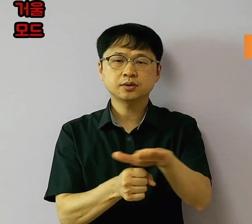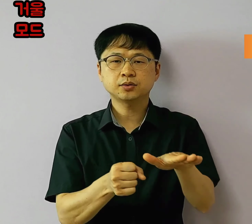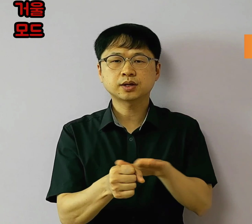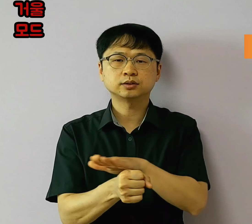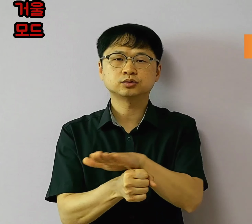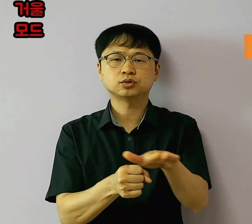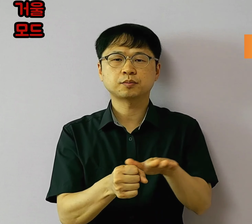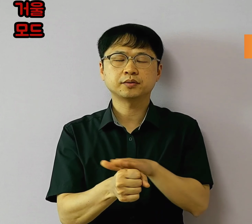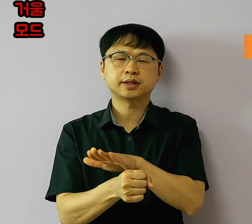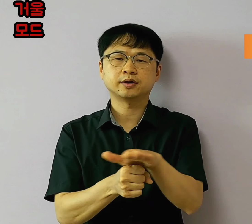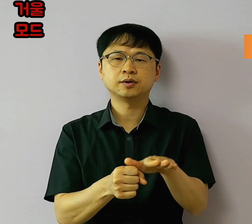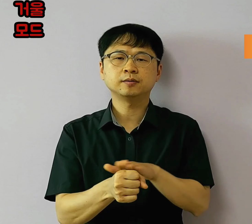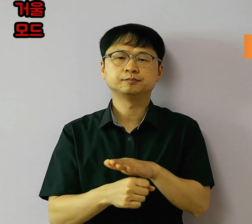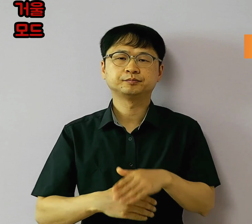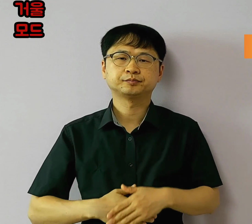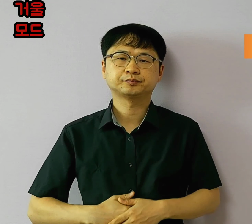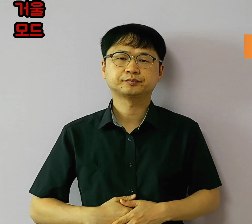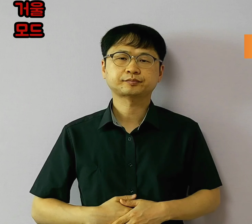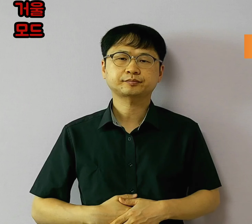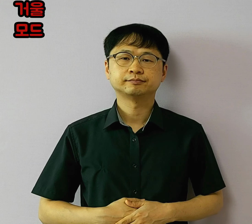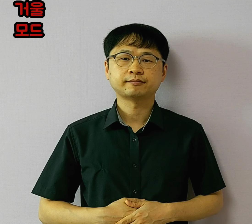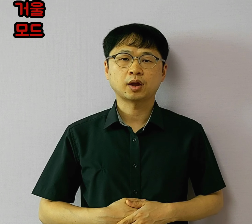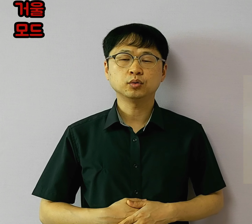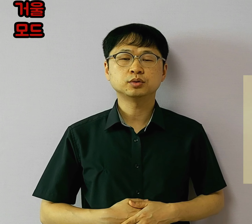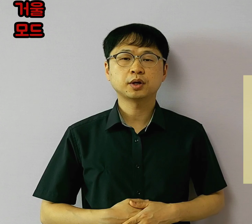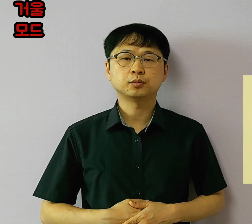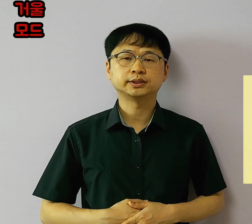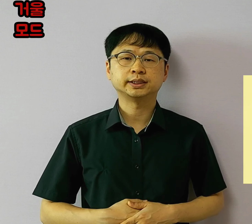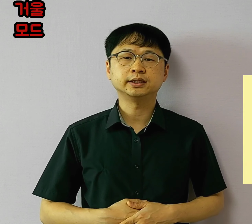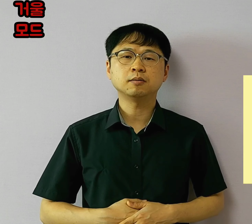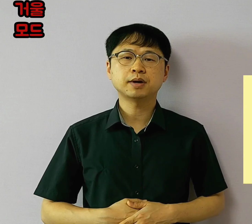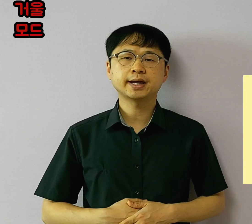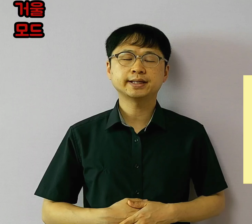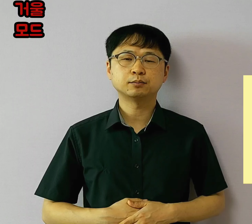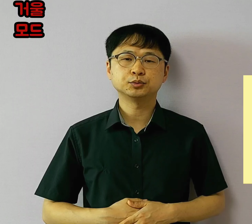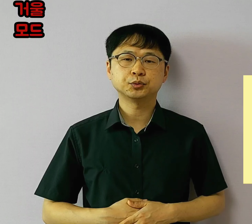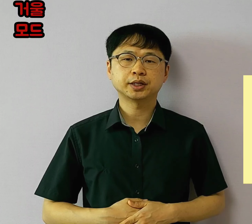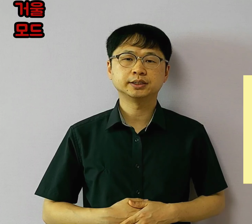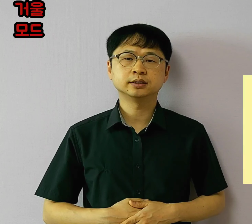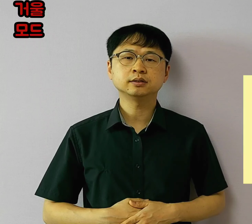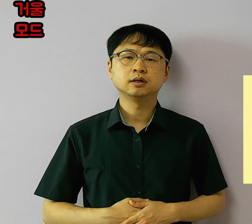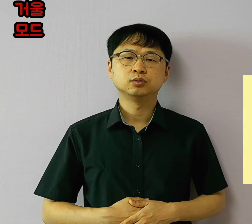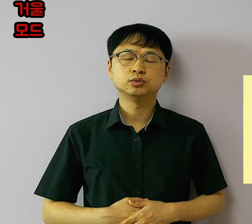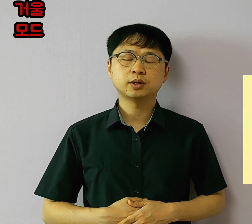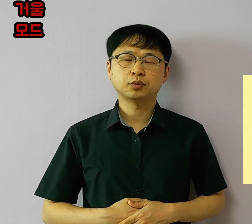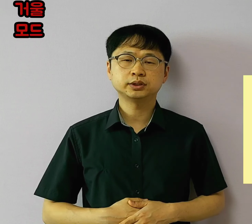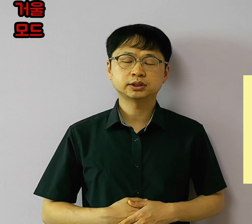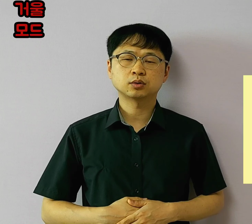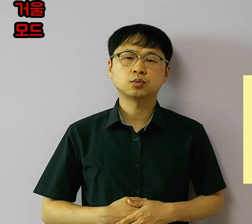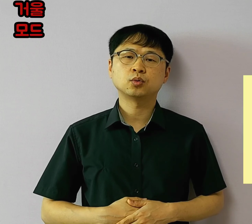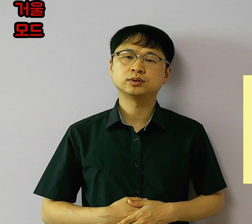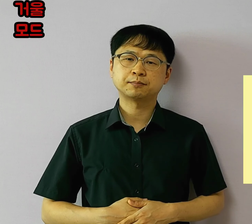사랑해요 라는 소도 배웠네요. 네, 오늘 배워보신 엄마의 나무 노래는 눈에 보이지도 않고